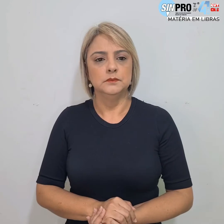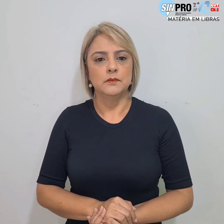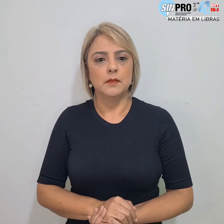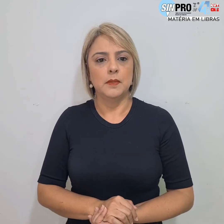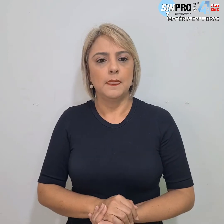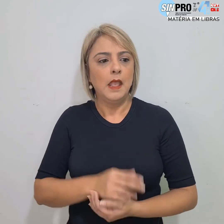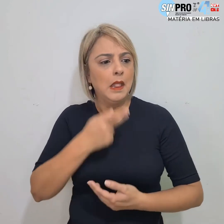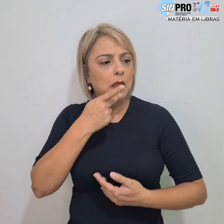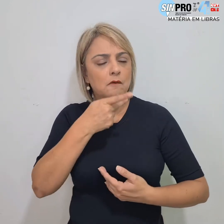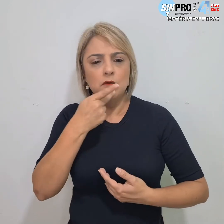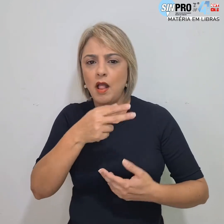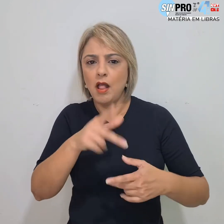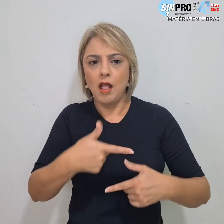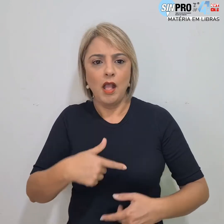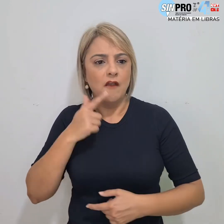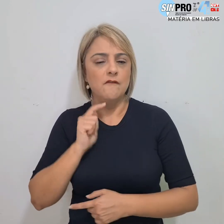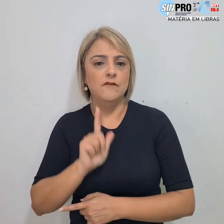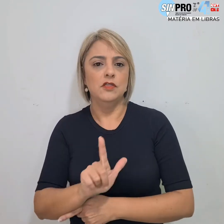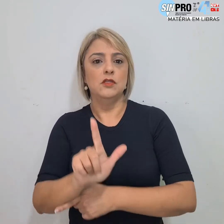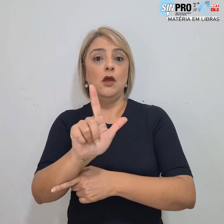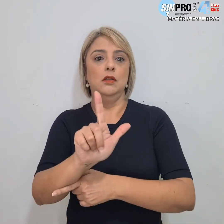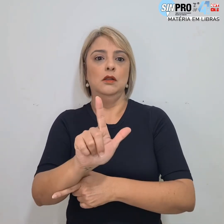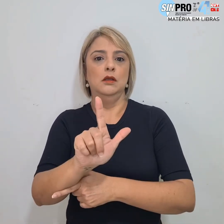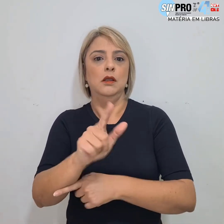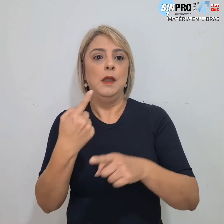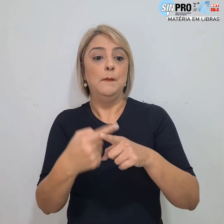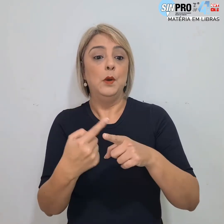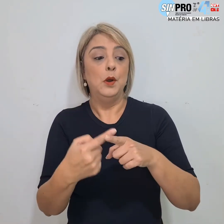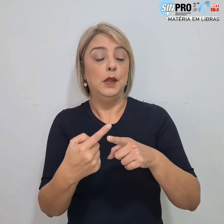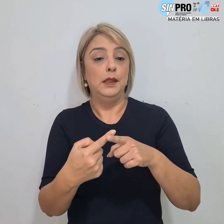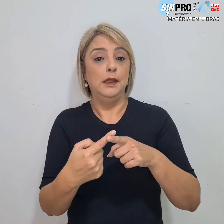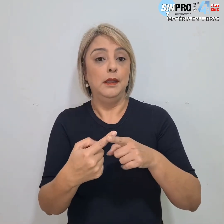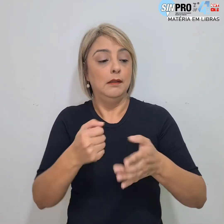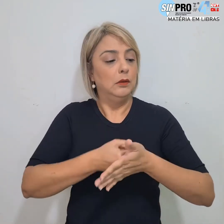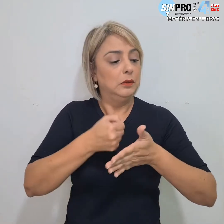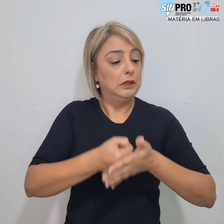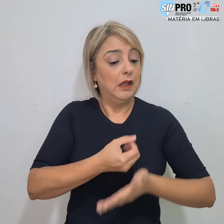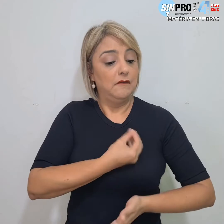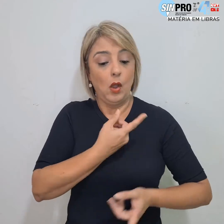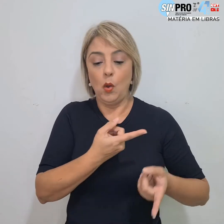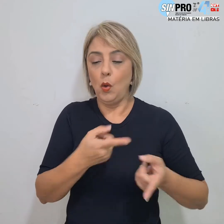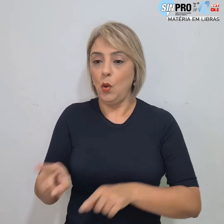Não falamos que tivemos uma vitória porque estamos numa luta da vida contra a morte,